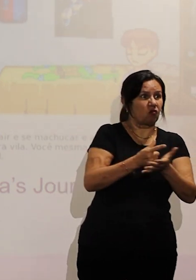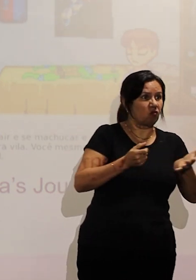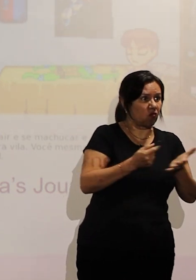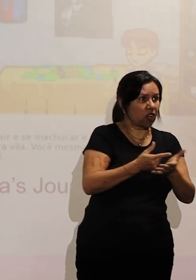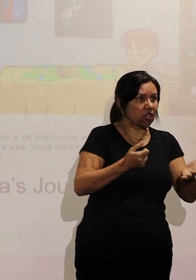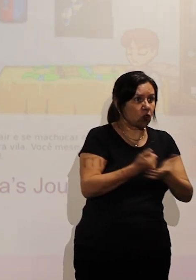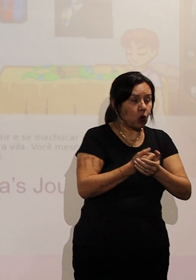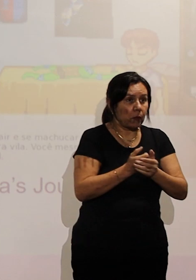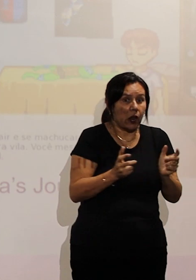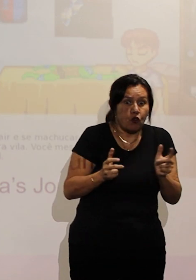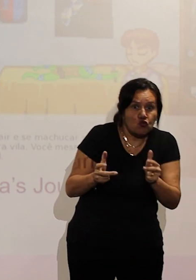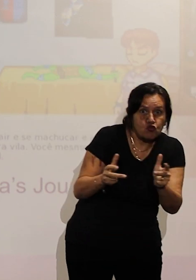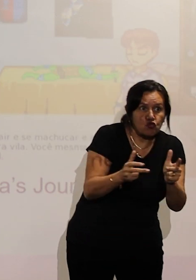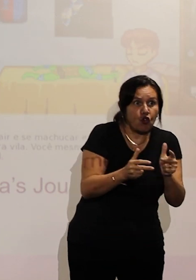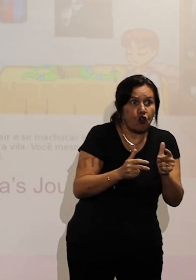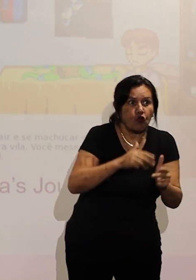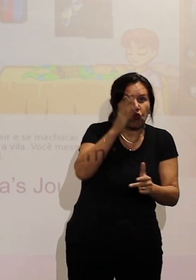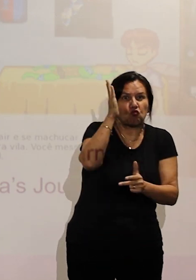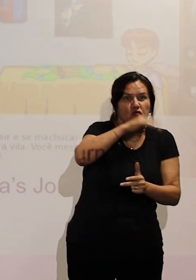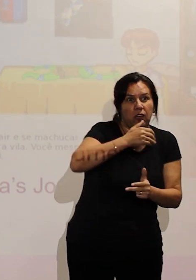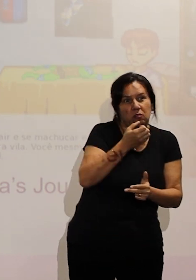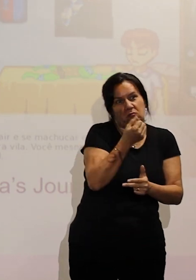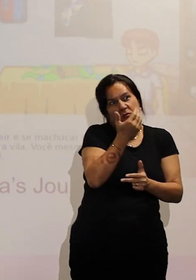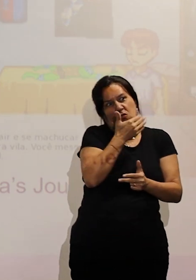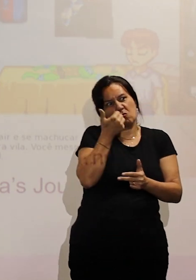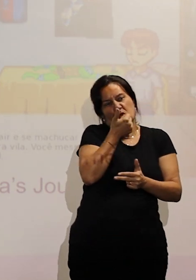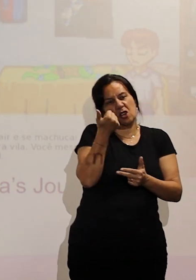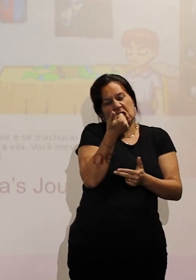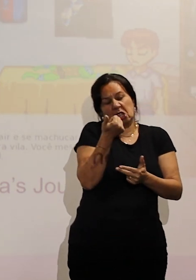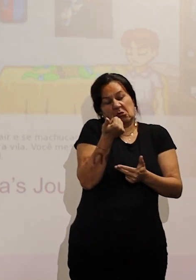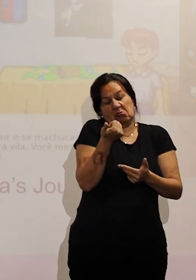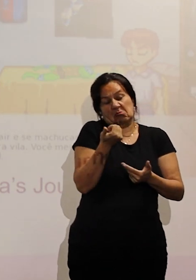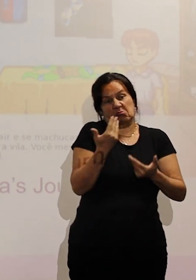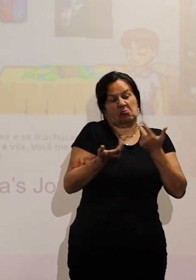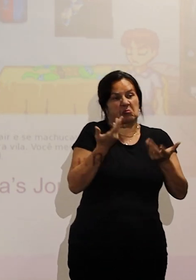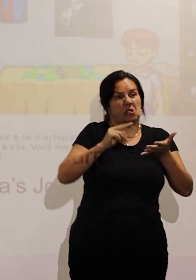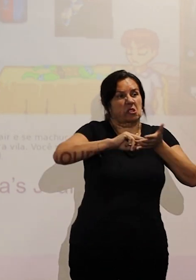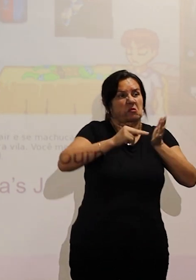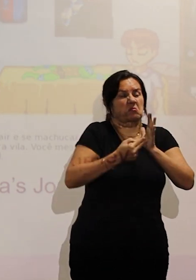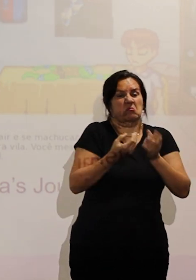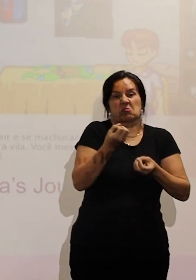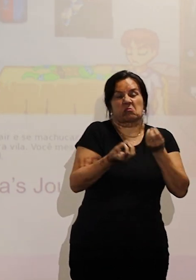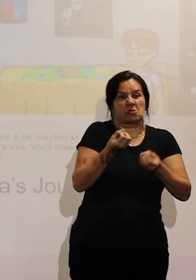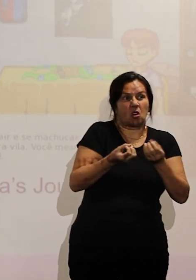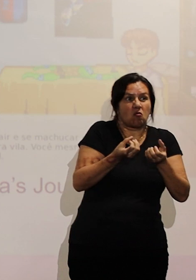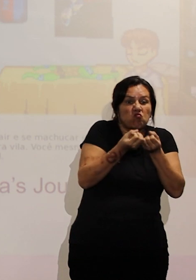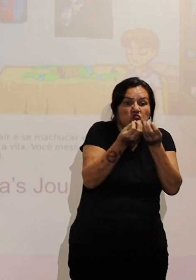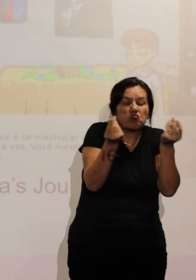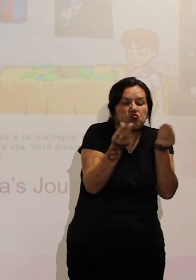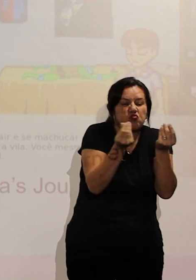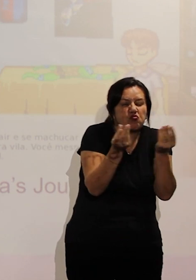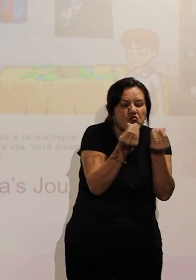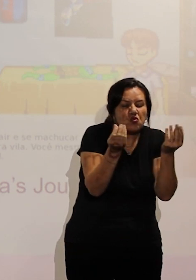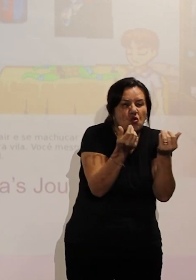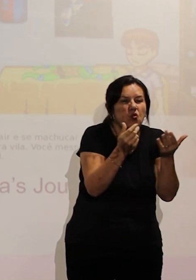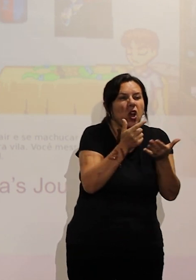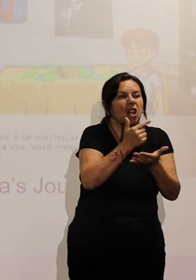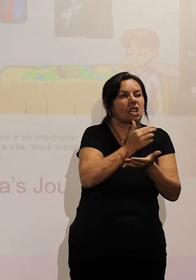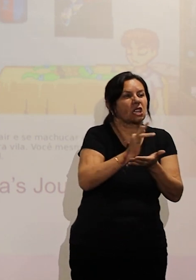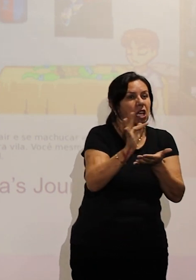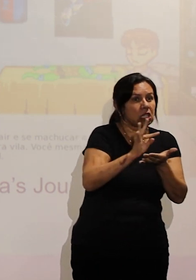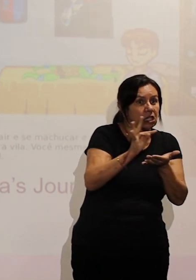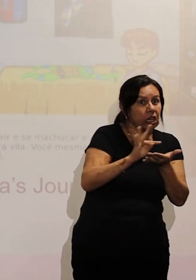jogo é feio ou é bonito. Lembrando que feio ou bonito é subjetivo, tem, lógico, a parte de qualidade técnica. A gente fala que a